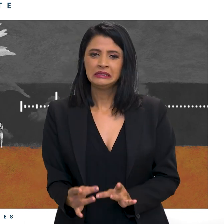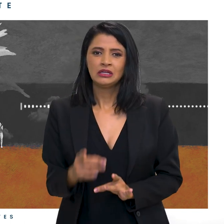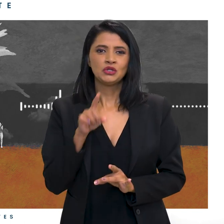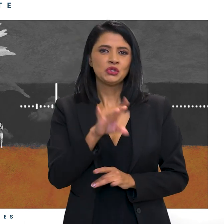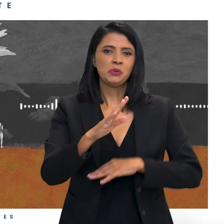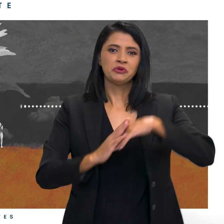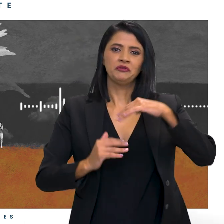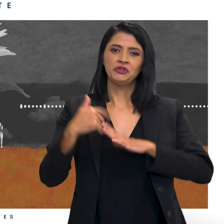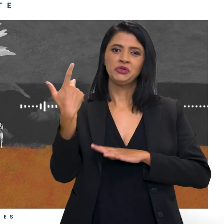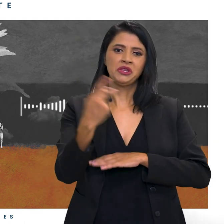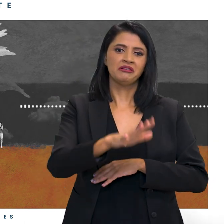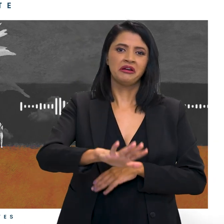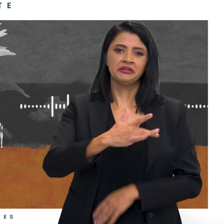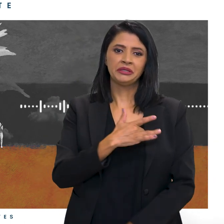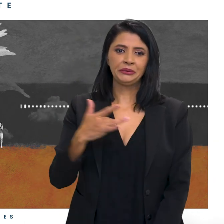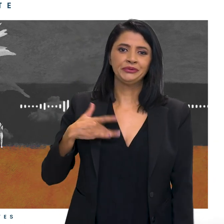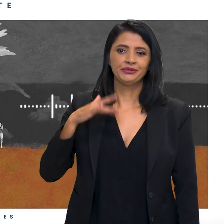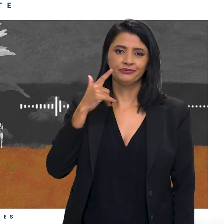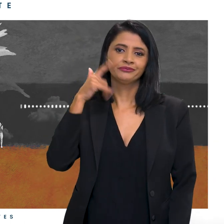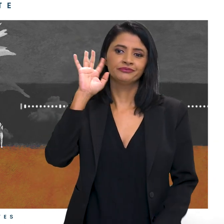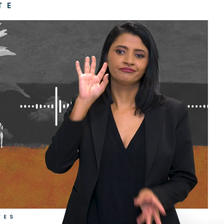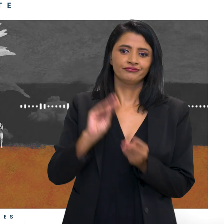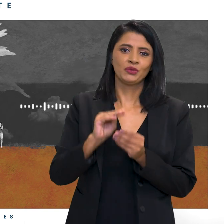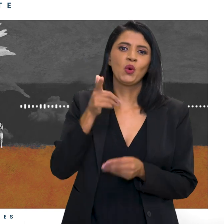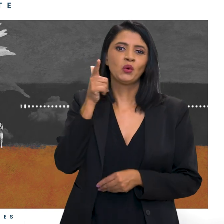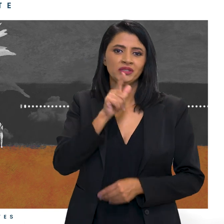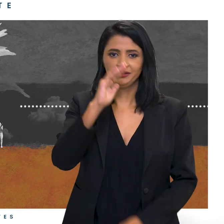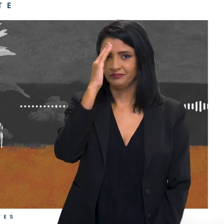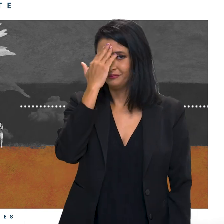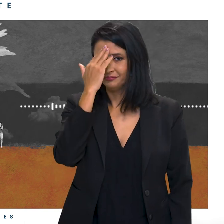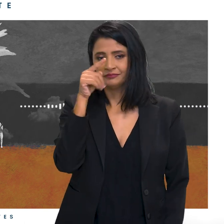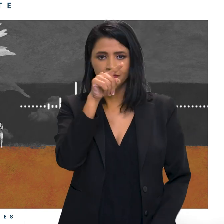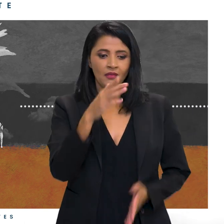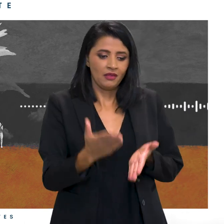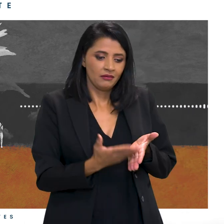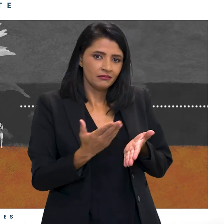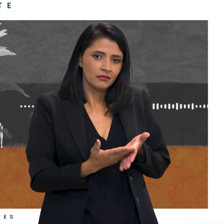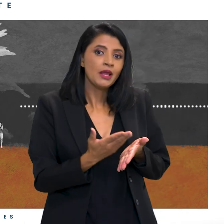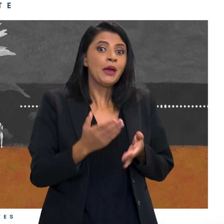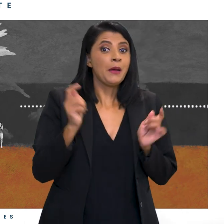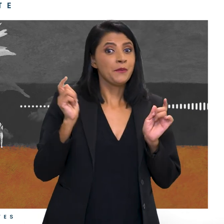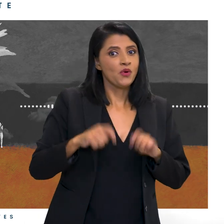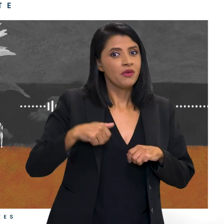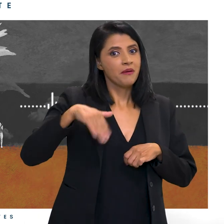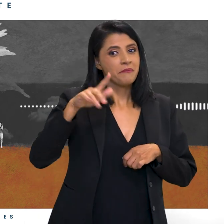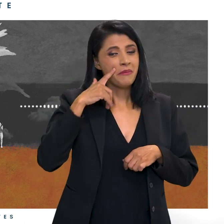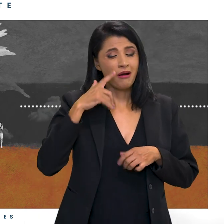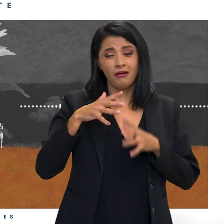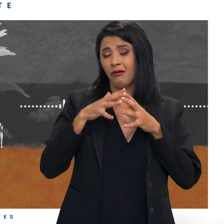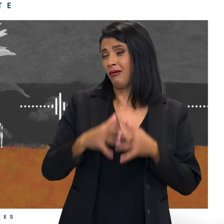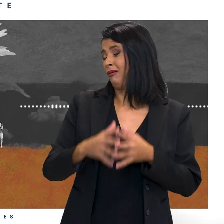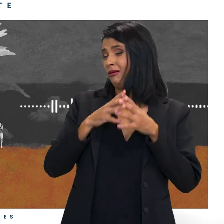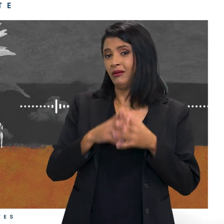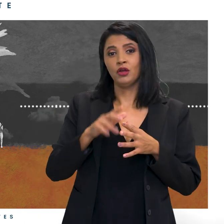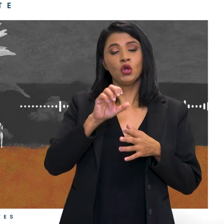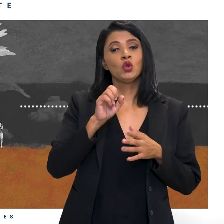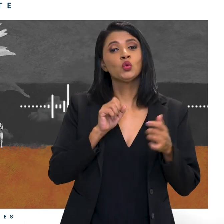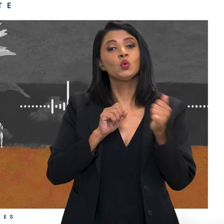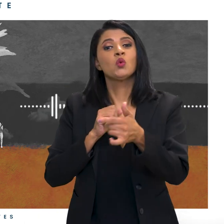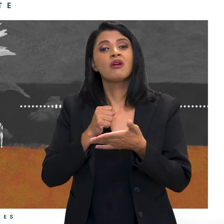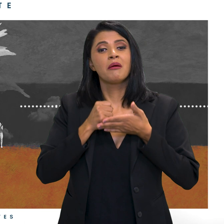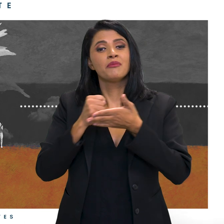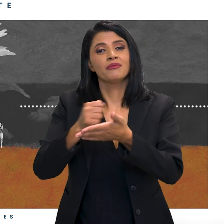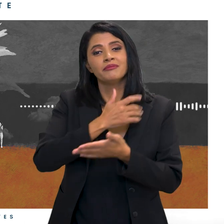que são compreensíveis apenas por profissionais de saúde especializados. A caderneta, ela poderia trazer mais confusão do